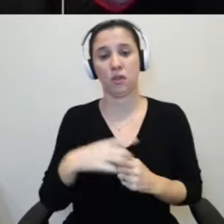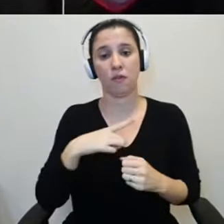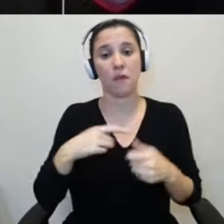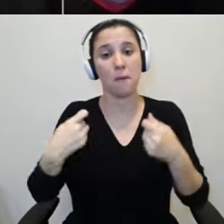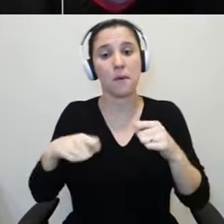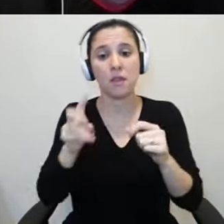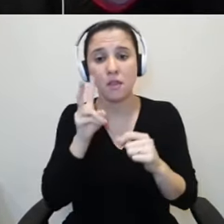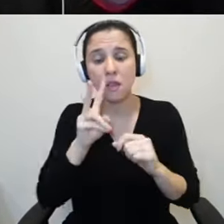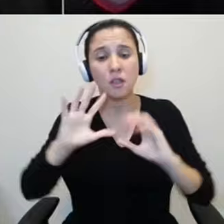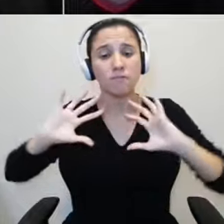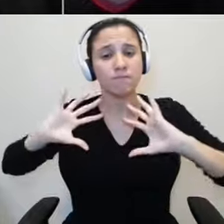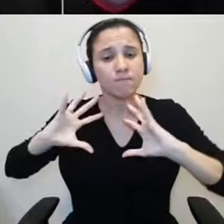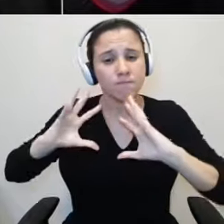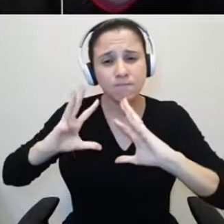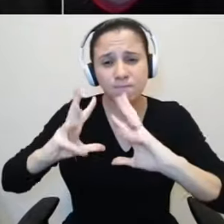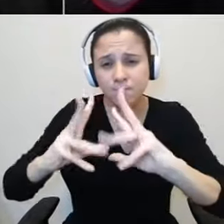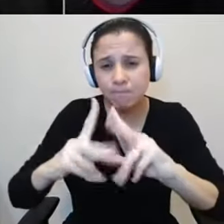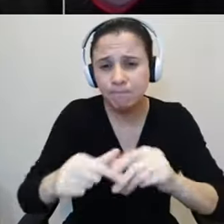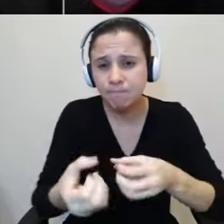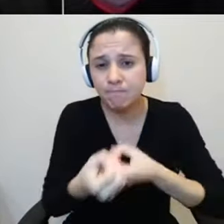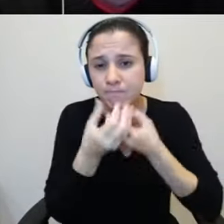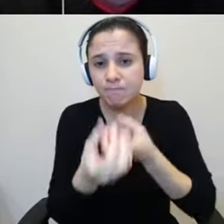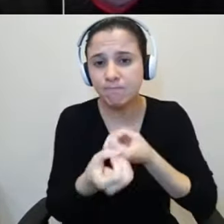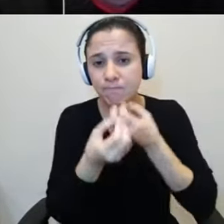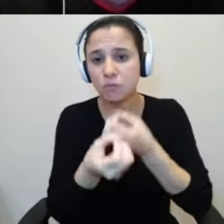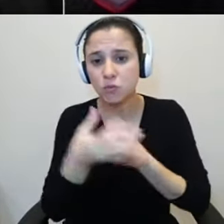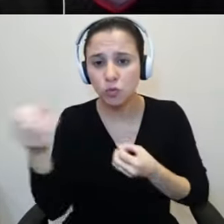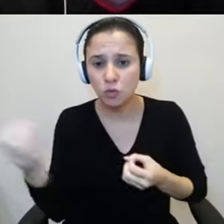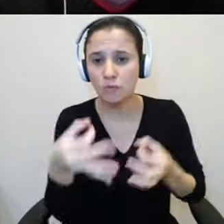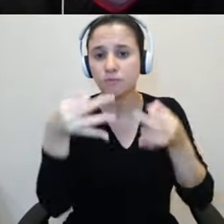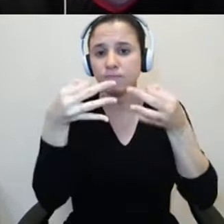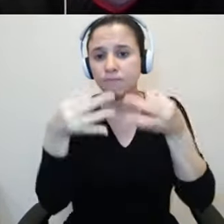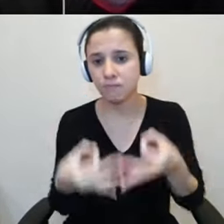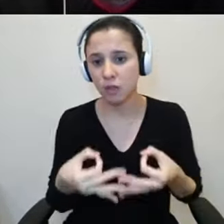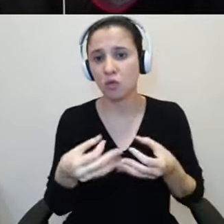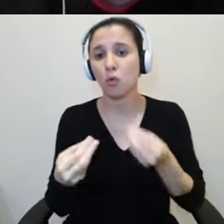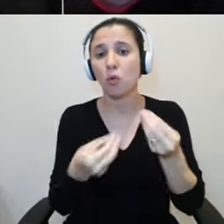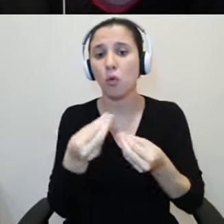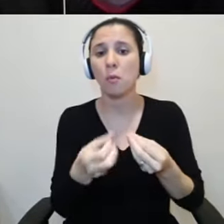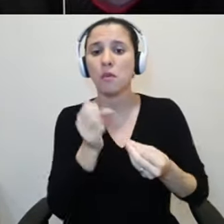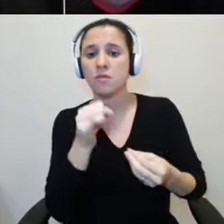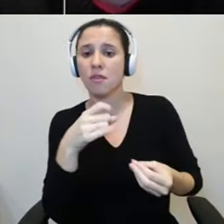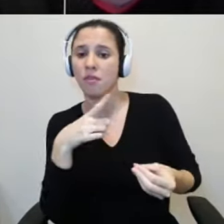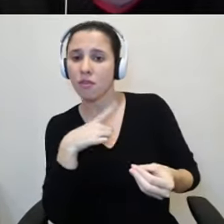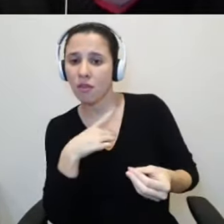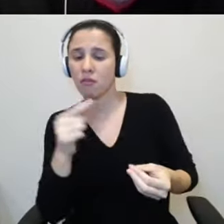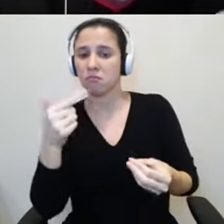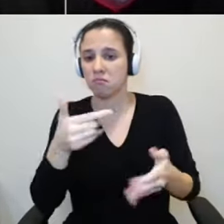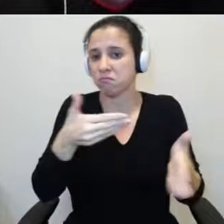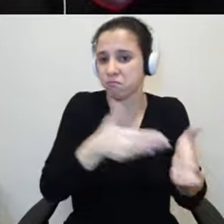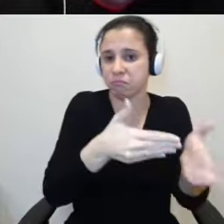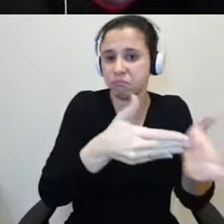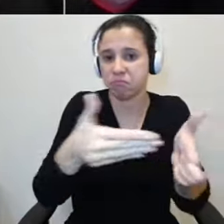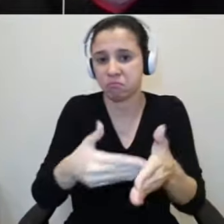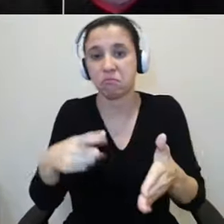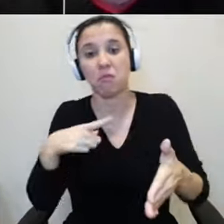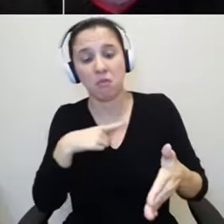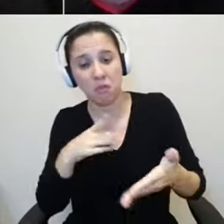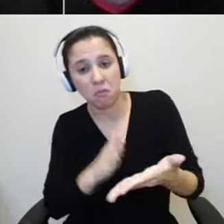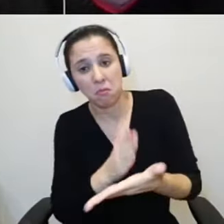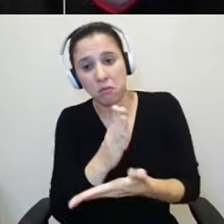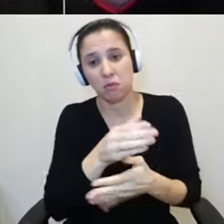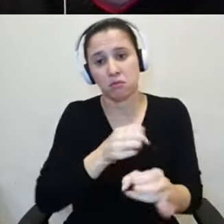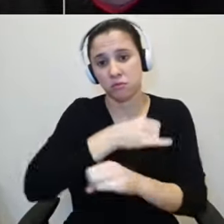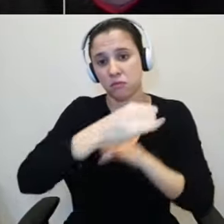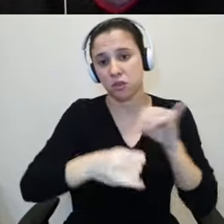informações atualizadas sobre as condições de acesso de vocês. Então, isso já faz parte da nossa proposta, ou seja, de atualizar essas